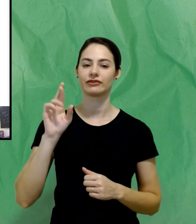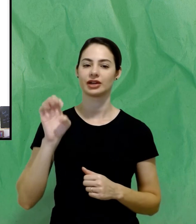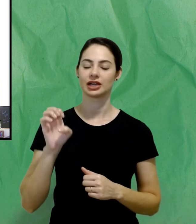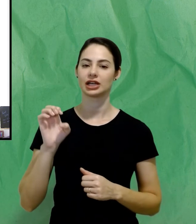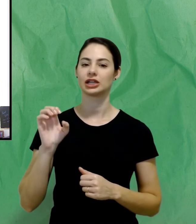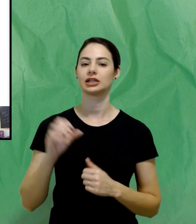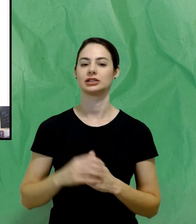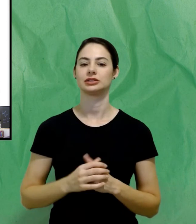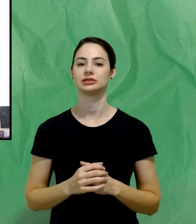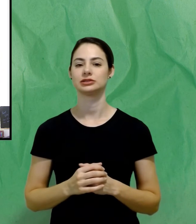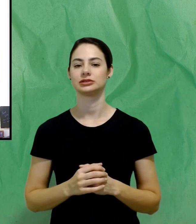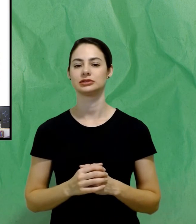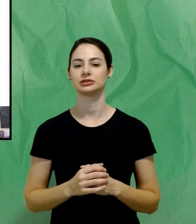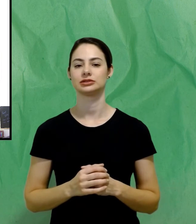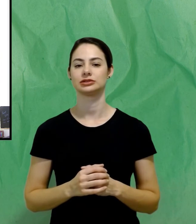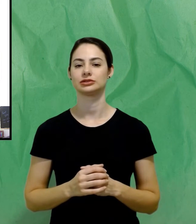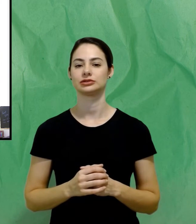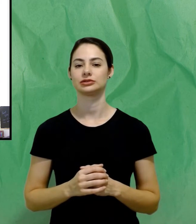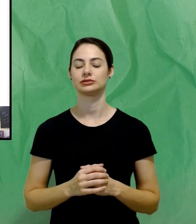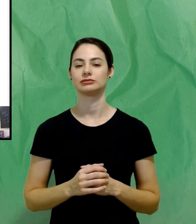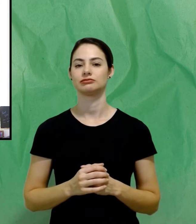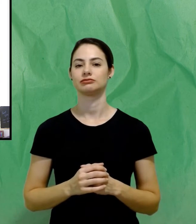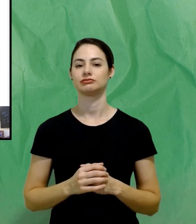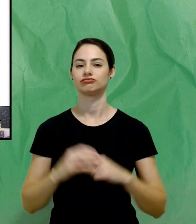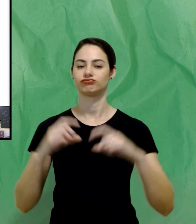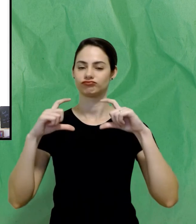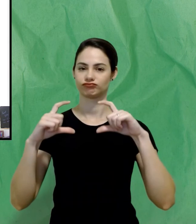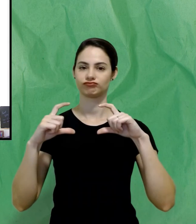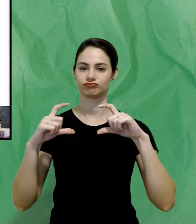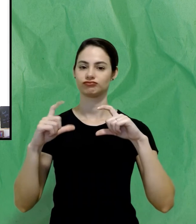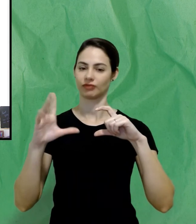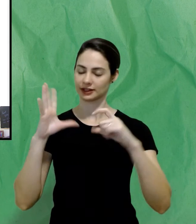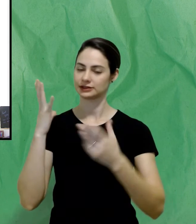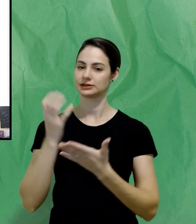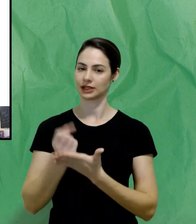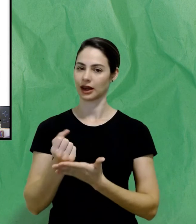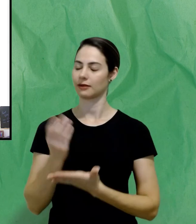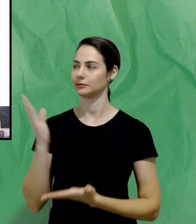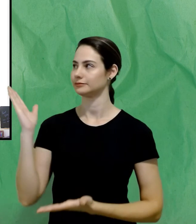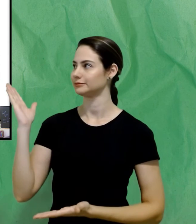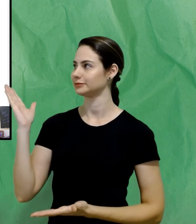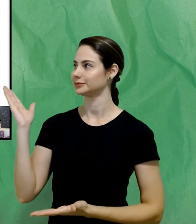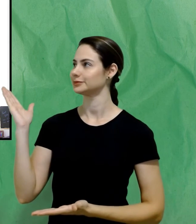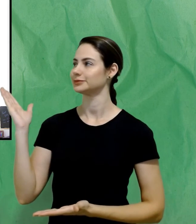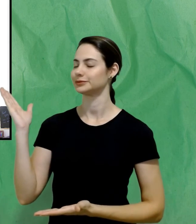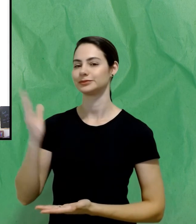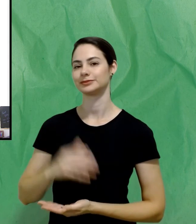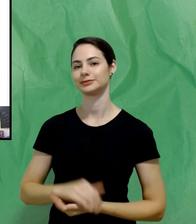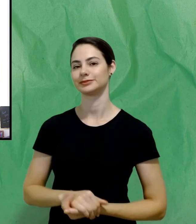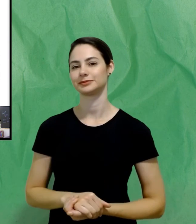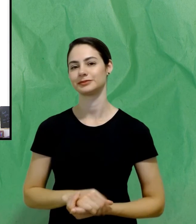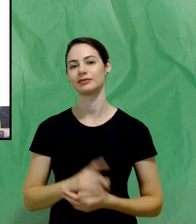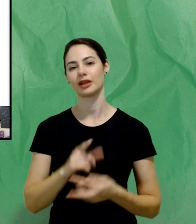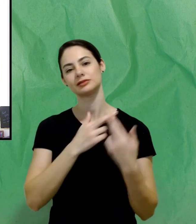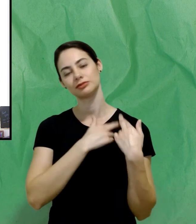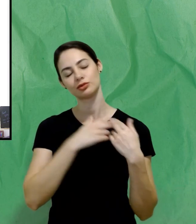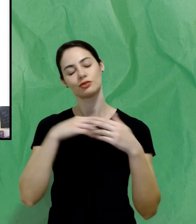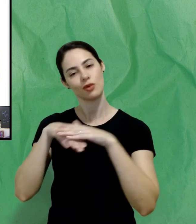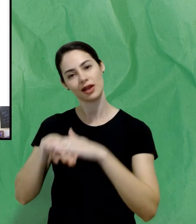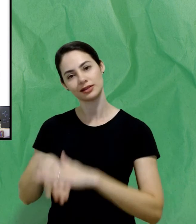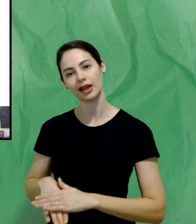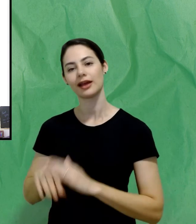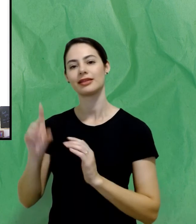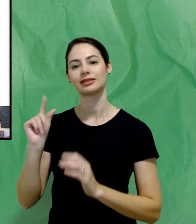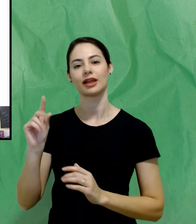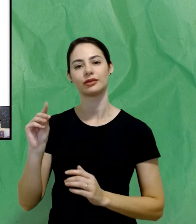Então, a gente tem aqui o Firestore que a gente pode instalar, que é ele quem vai ser responsável por armazenar aqui os